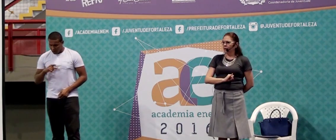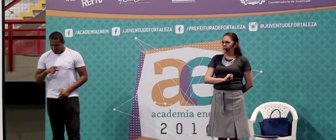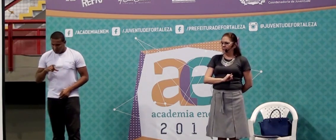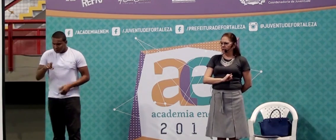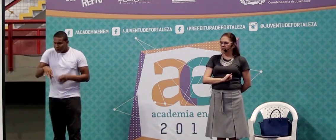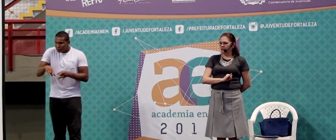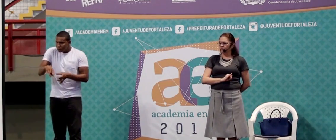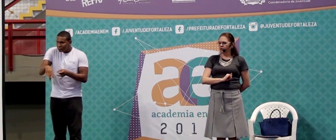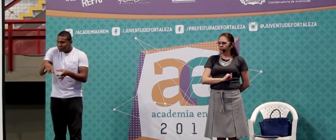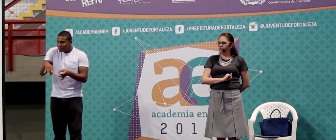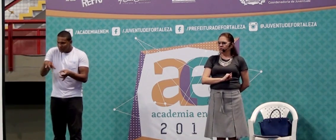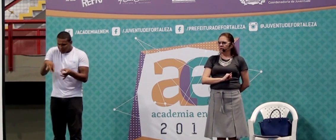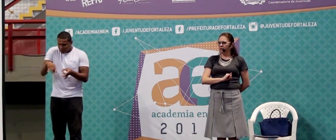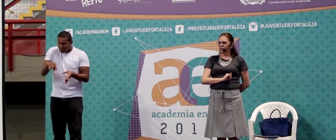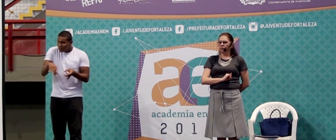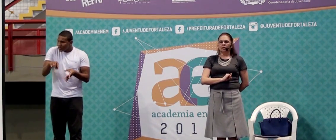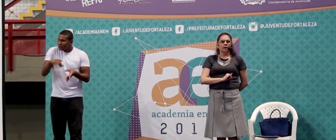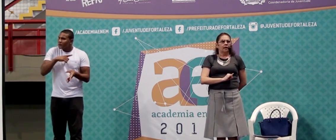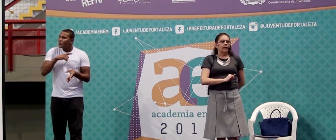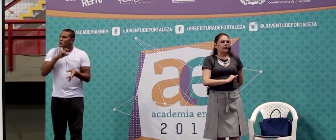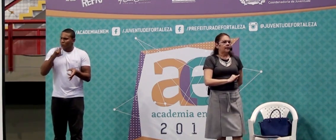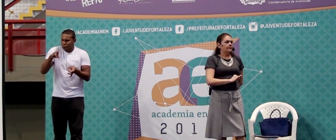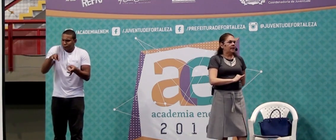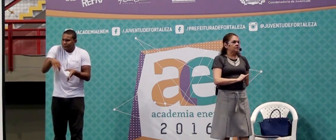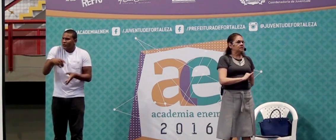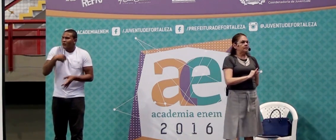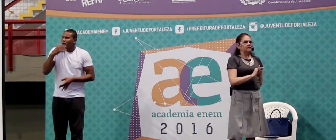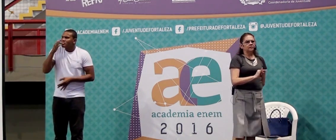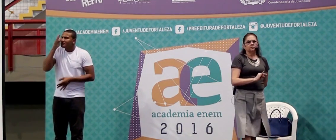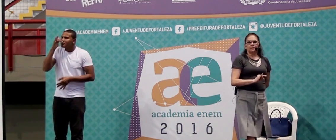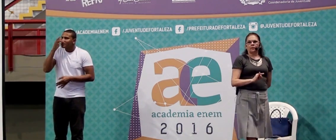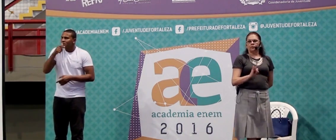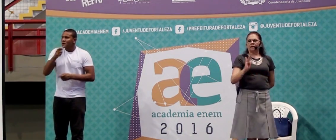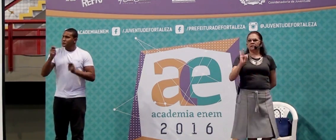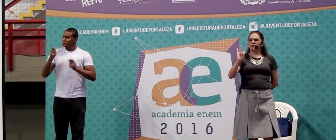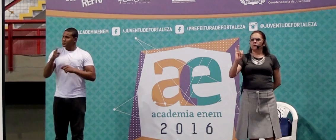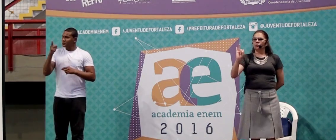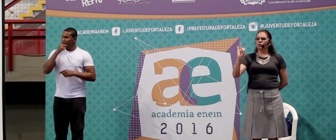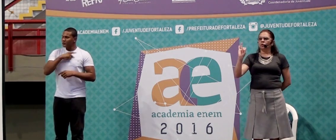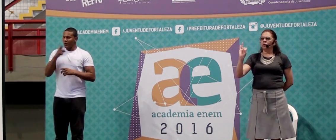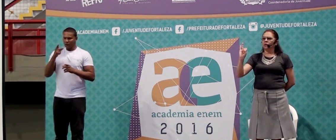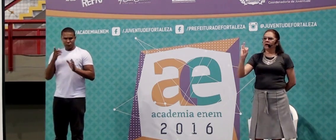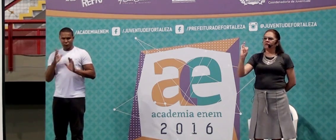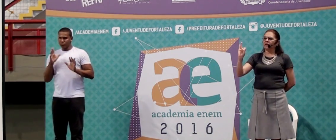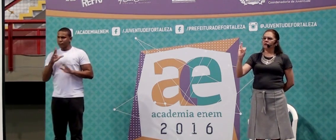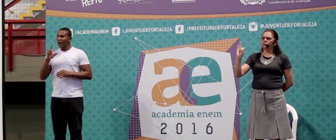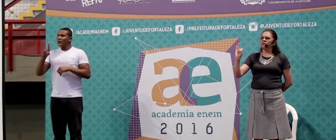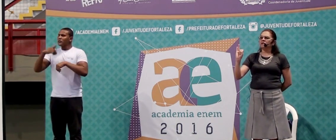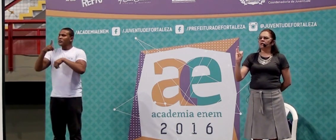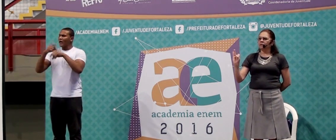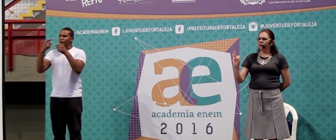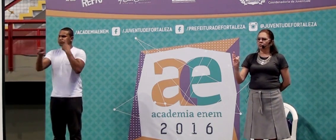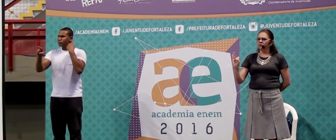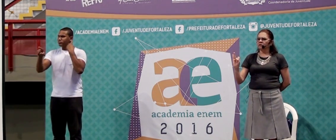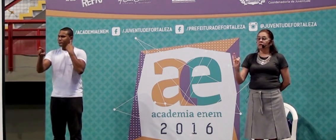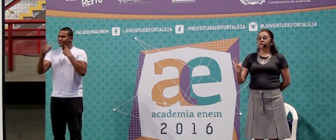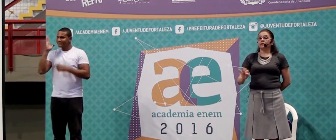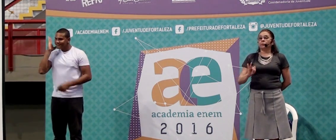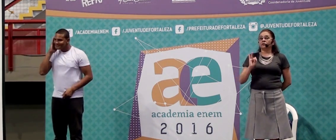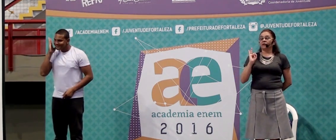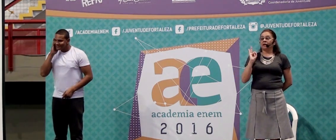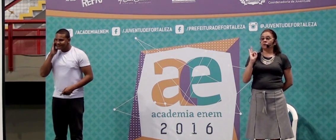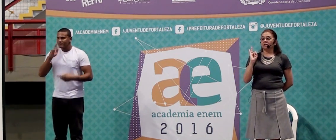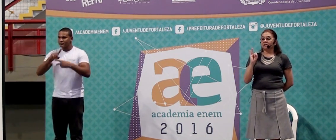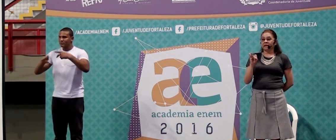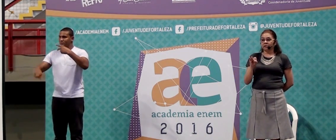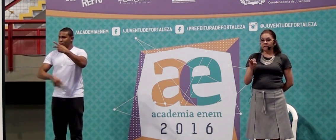ninho, que é uma planta que afugenta o mosquito. A participação da população com efeitos químicos. Você